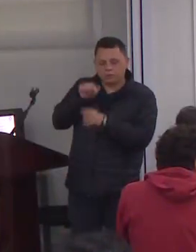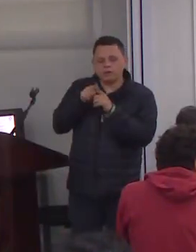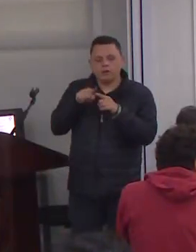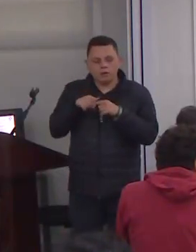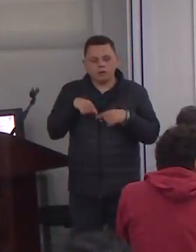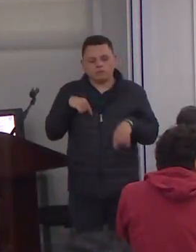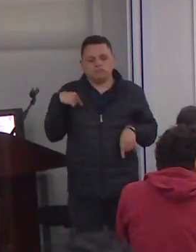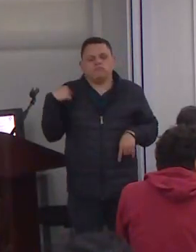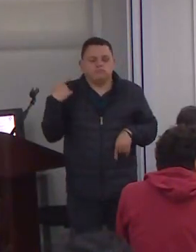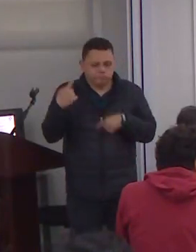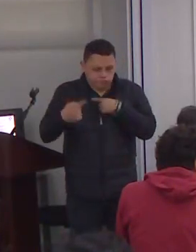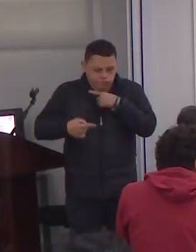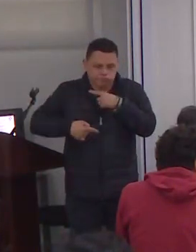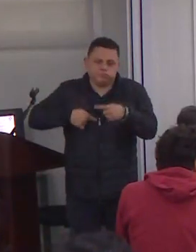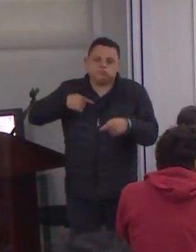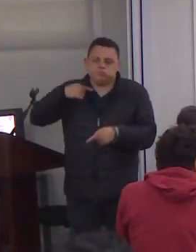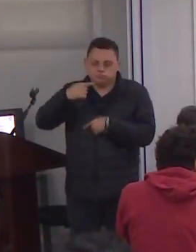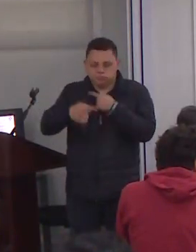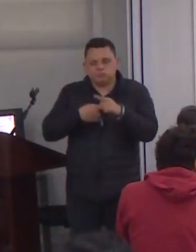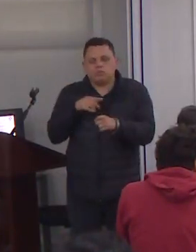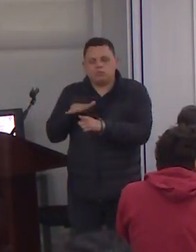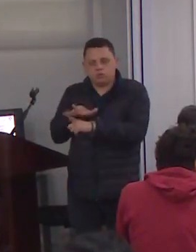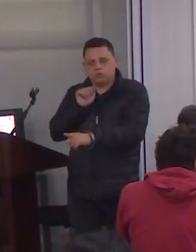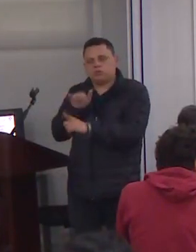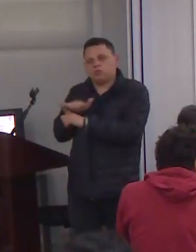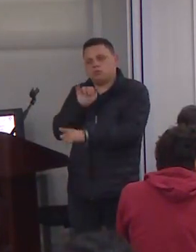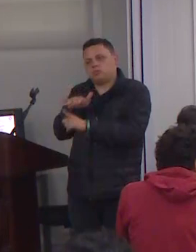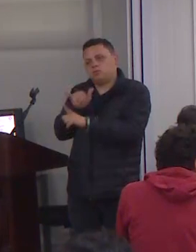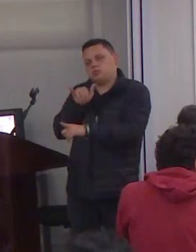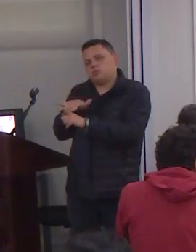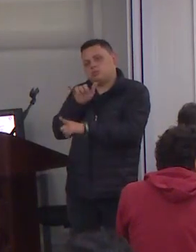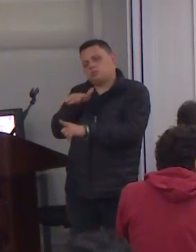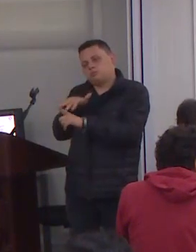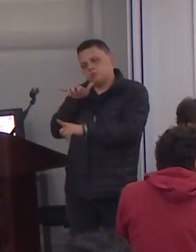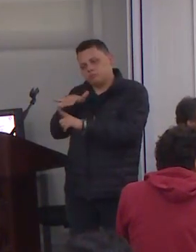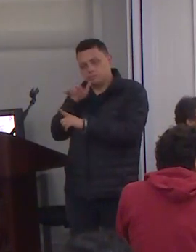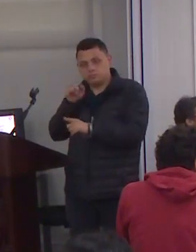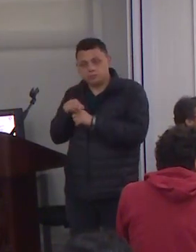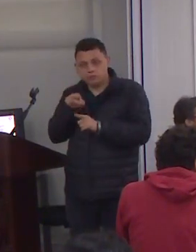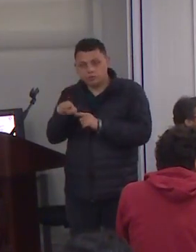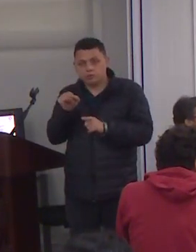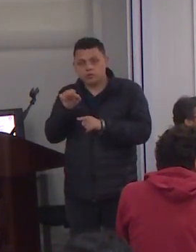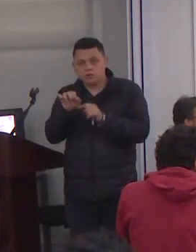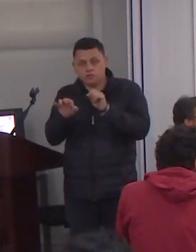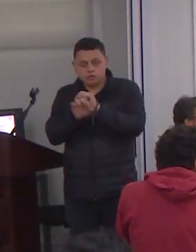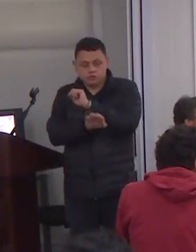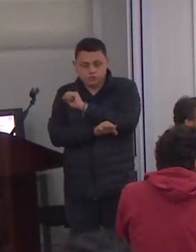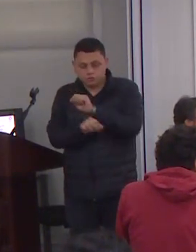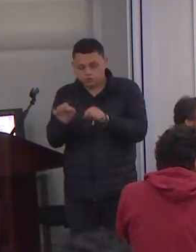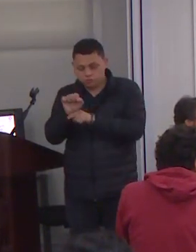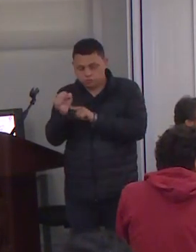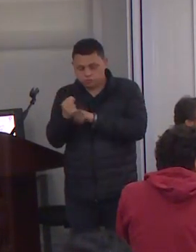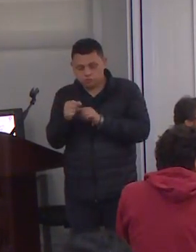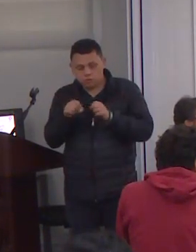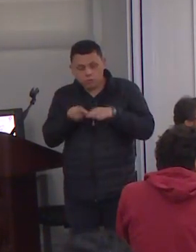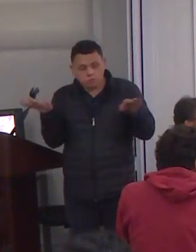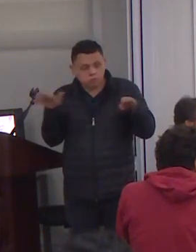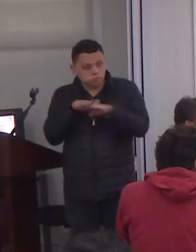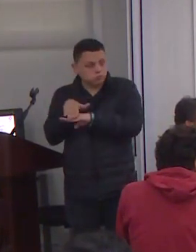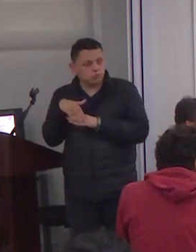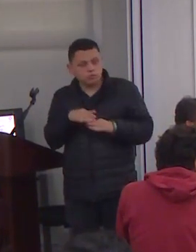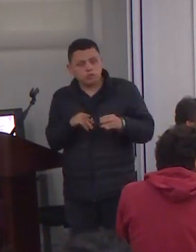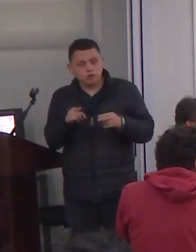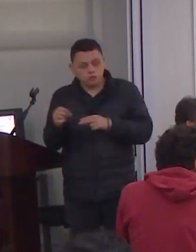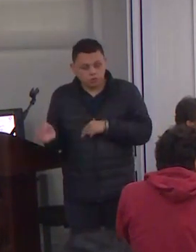cadena de exclusión continua y por eso es que psicosocial no se reporta tanto y muchas personas en educación superior